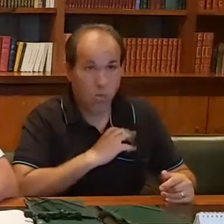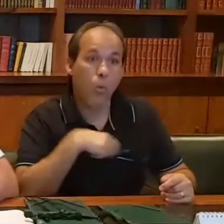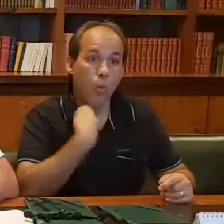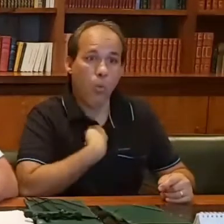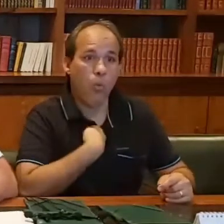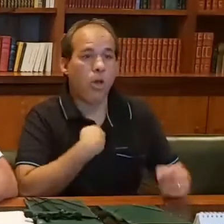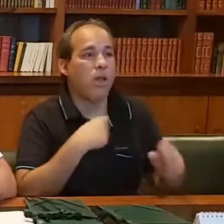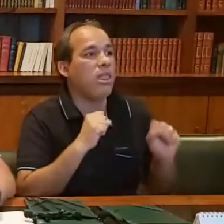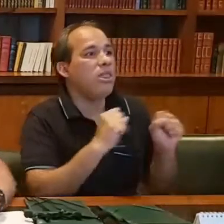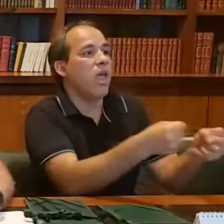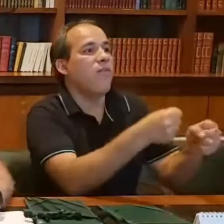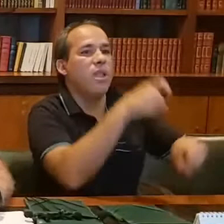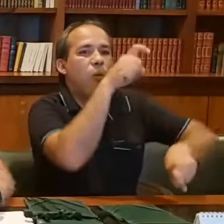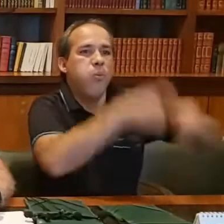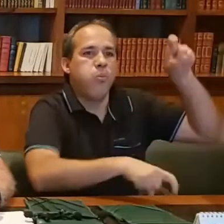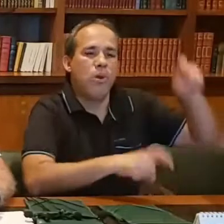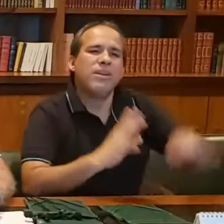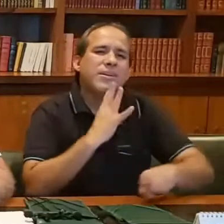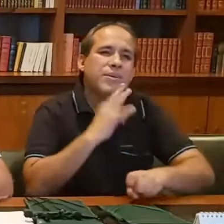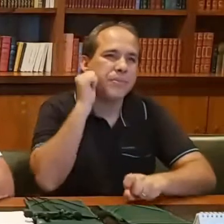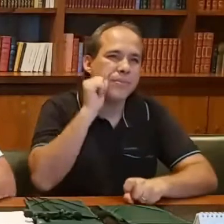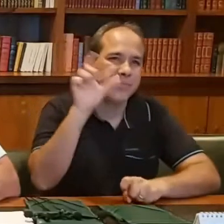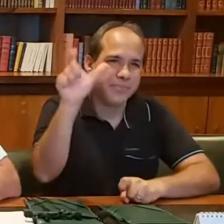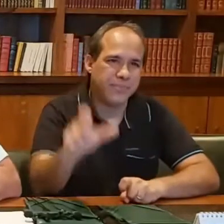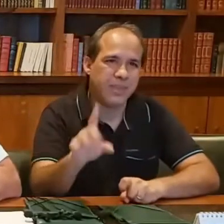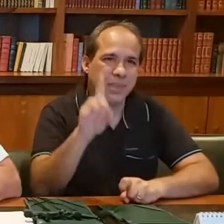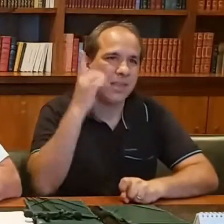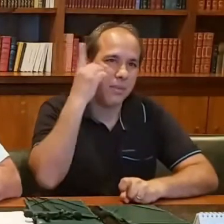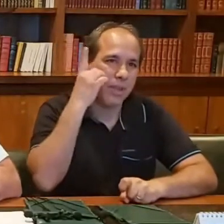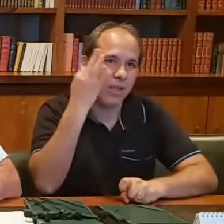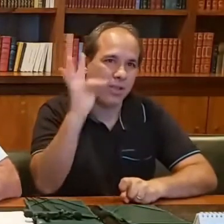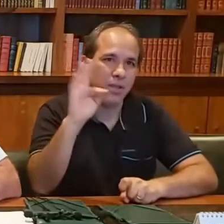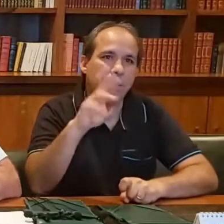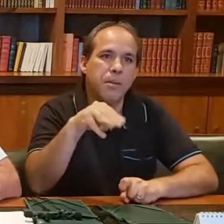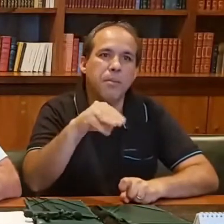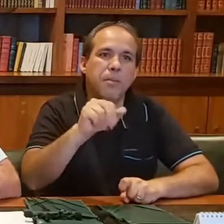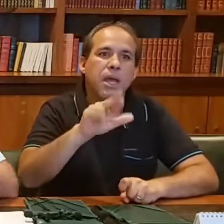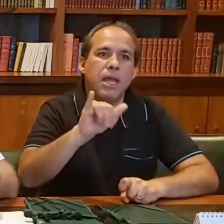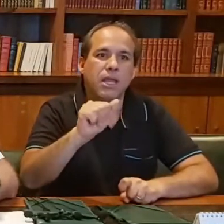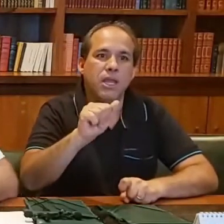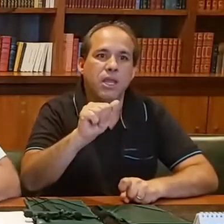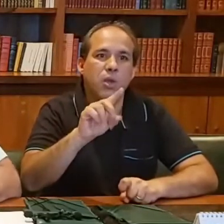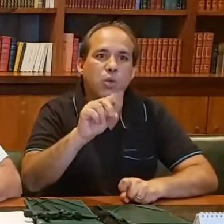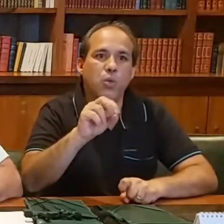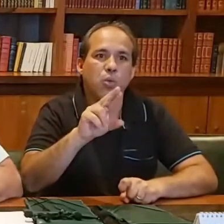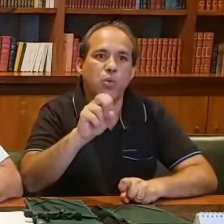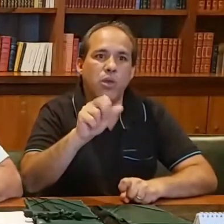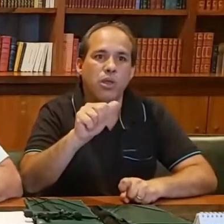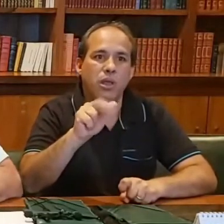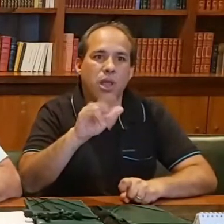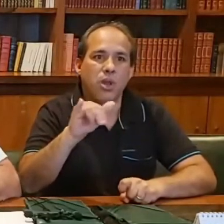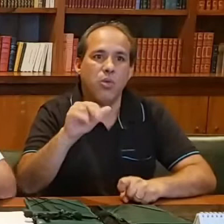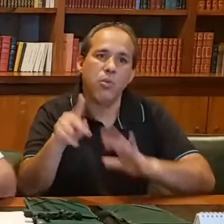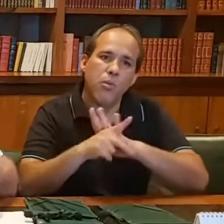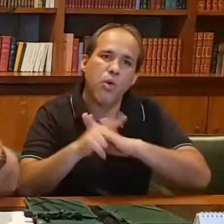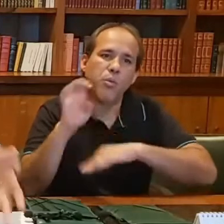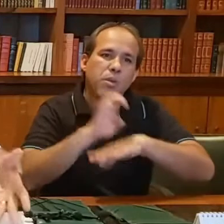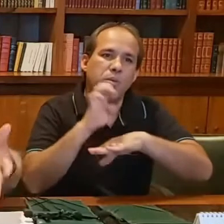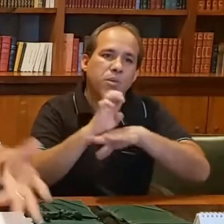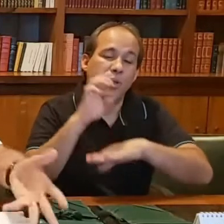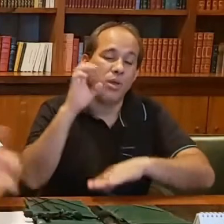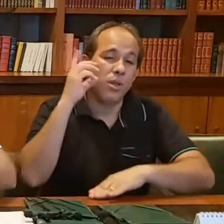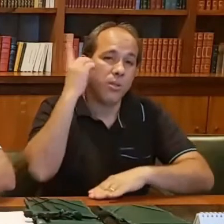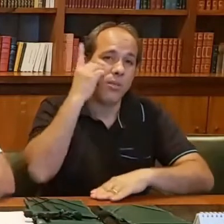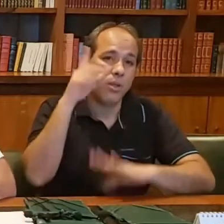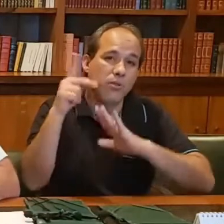estupro. Aquele episódio com aquela deputada lá do Rio Grande do Sul, Maria do Rosário. Aquele problema. Tá? E eu passei a ser